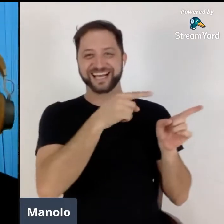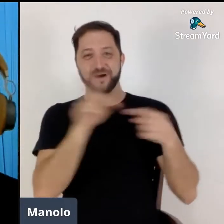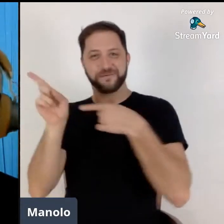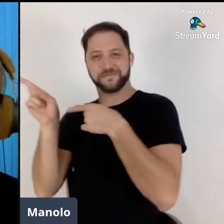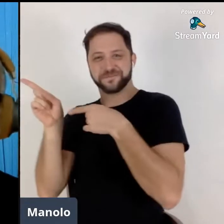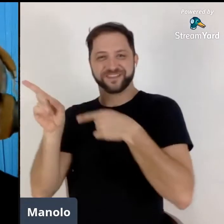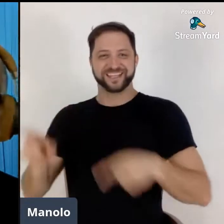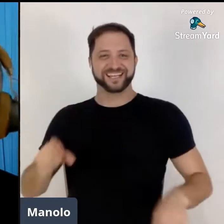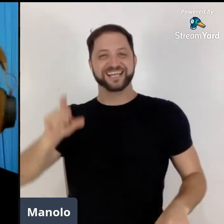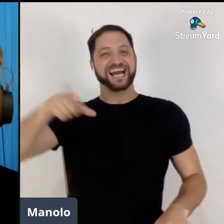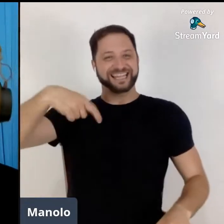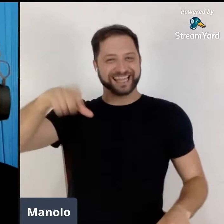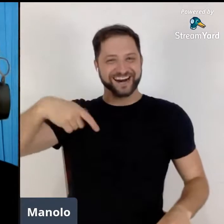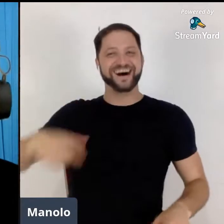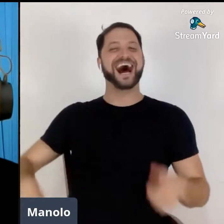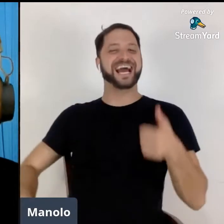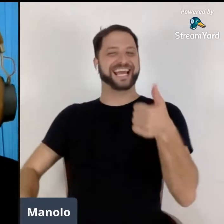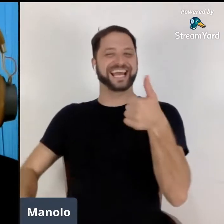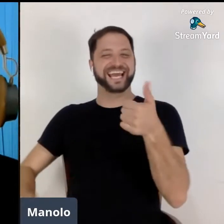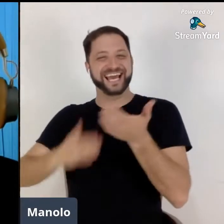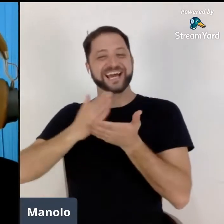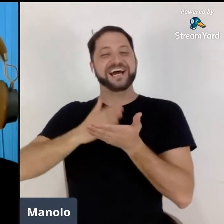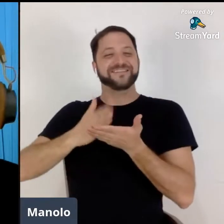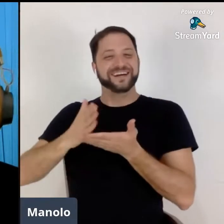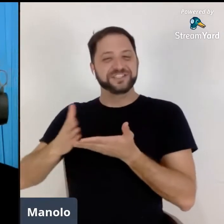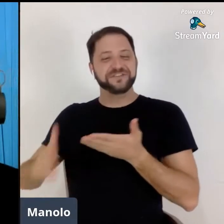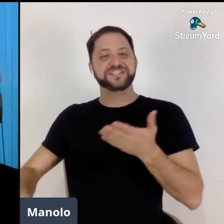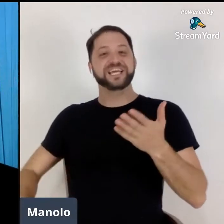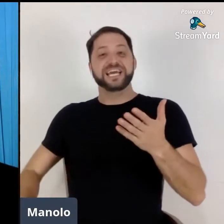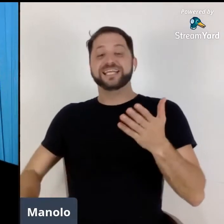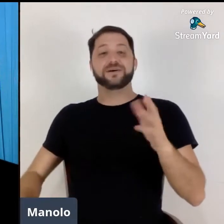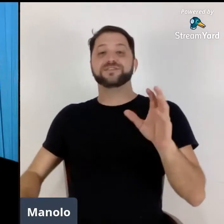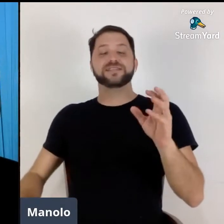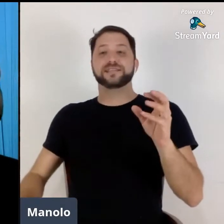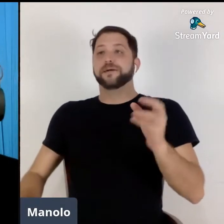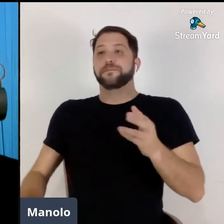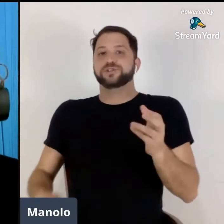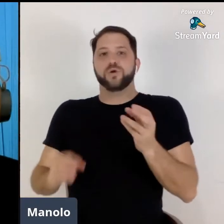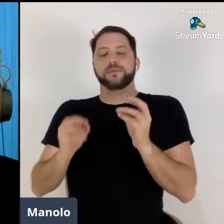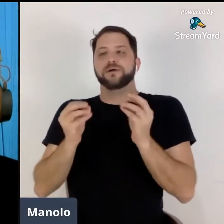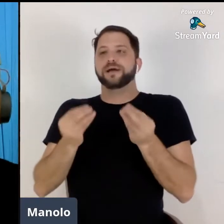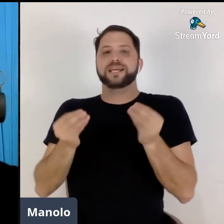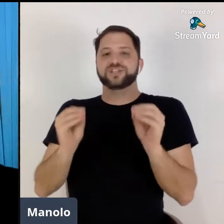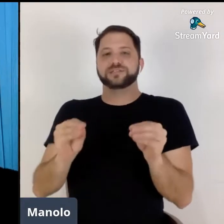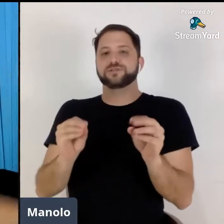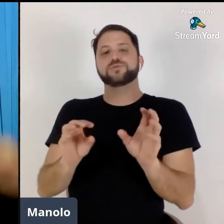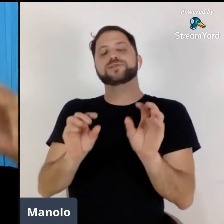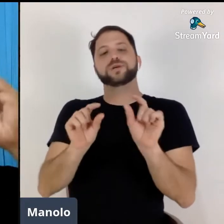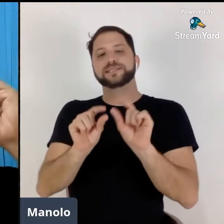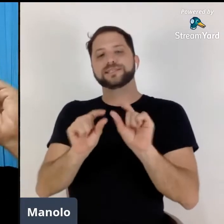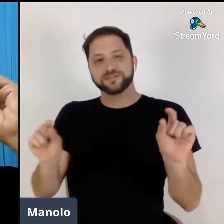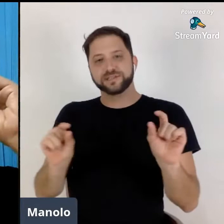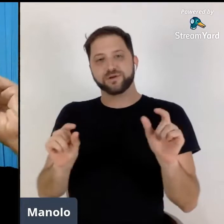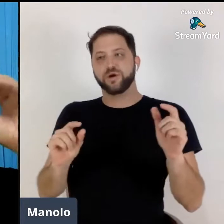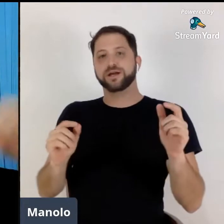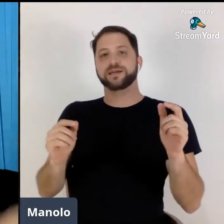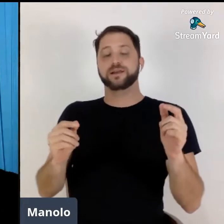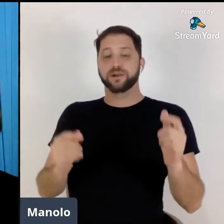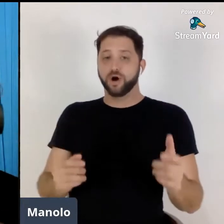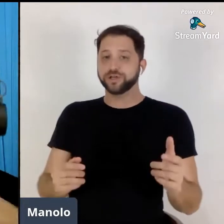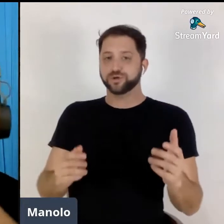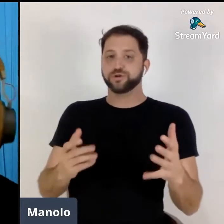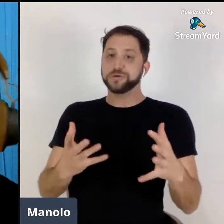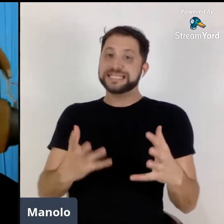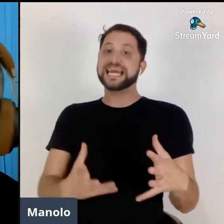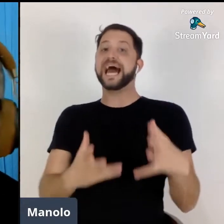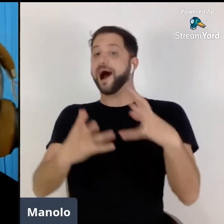Cartão de crédito, cartão de crédito. Cartão, vai dividir. Então, às vezes, poxa, uma legenda de alguma situação que você